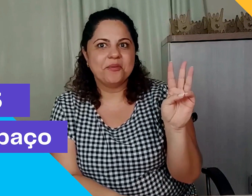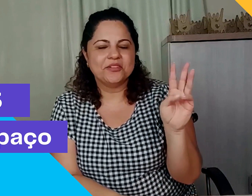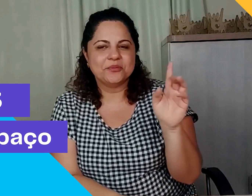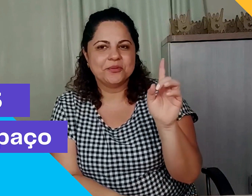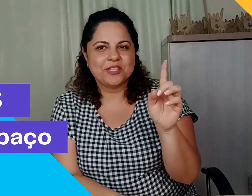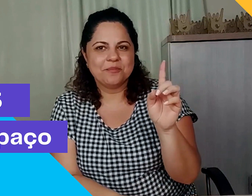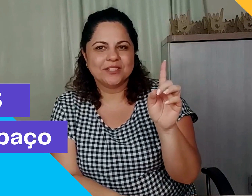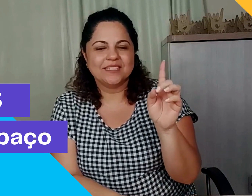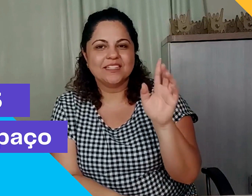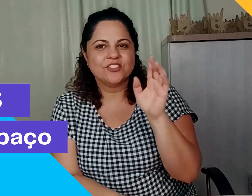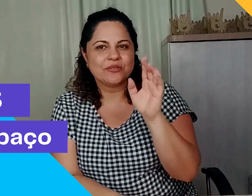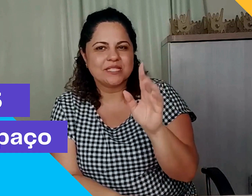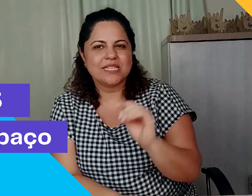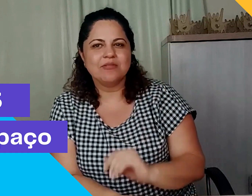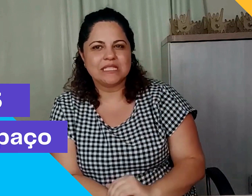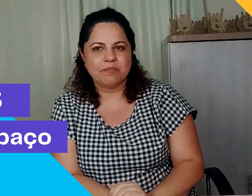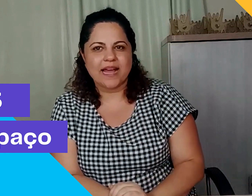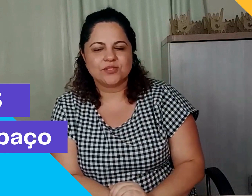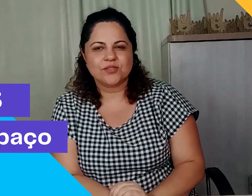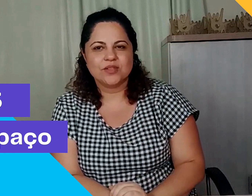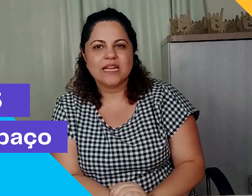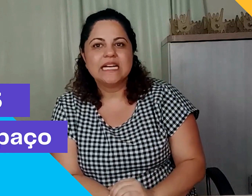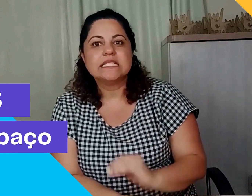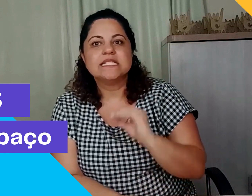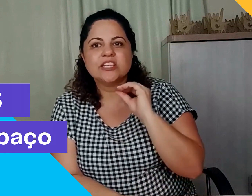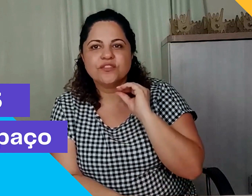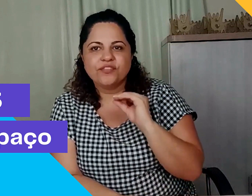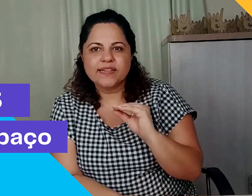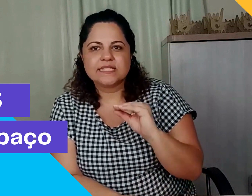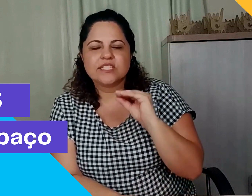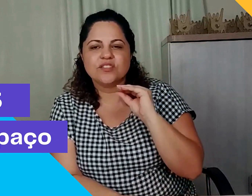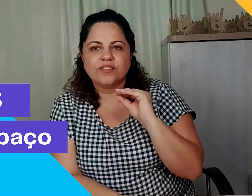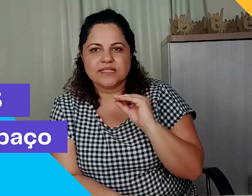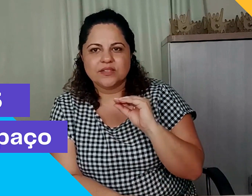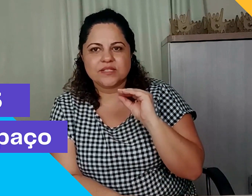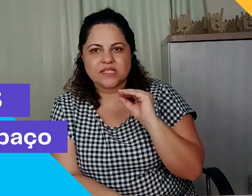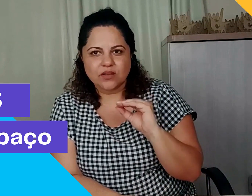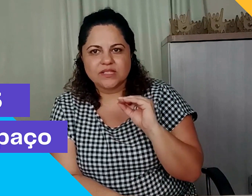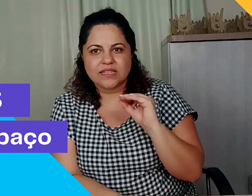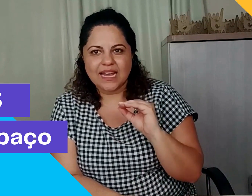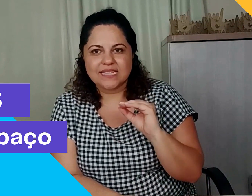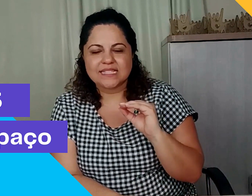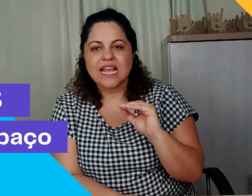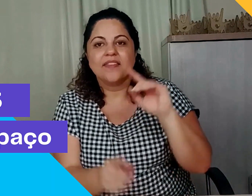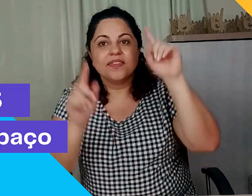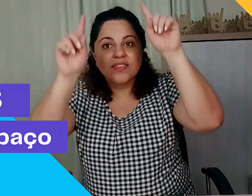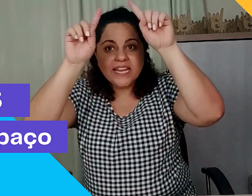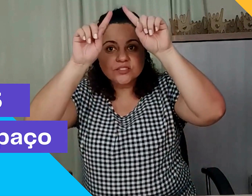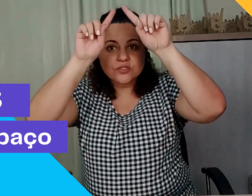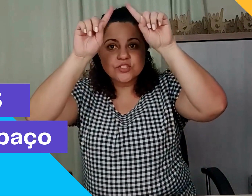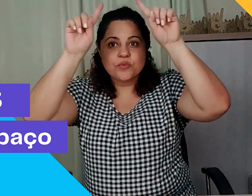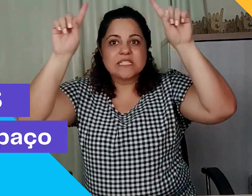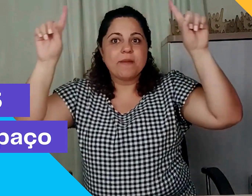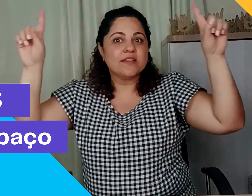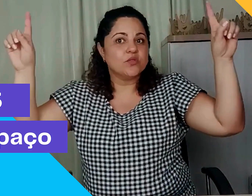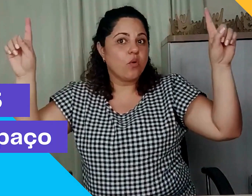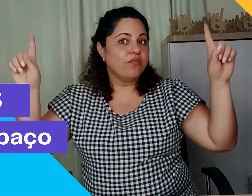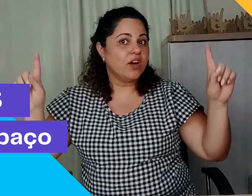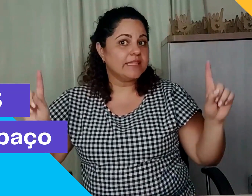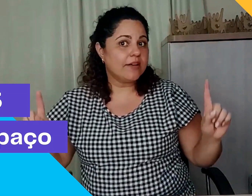ponto muito importante é o seu espaço. Certifique-se de fazer os seus sinais dentro de um espaço confortável